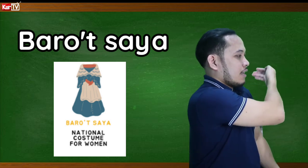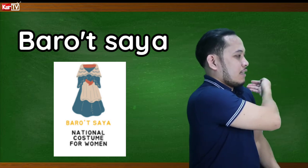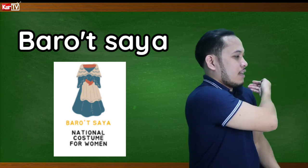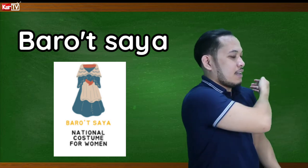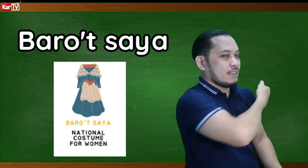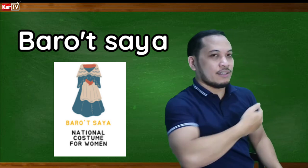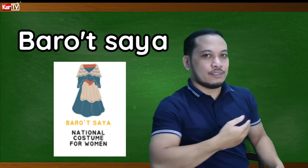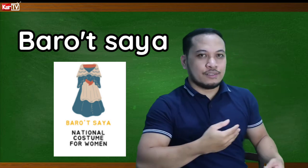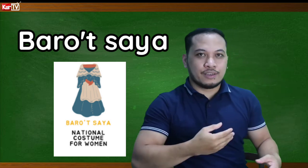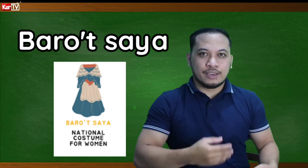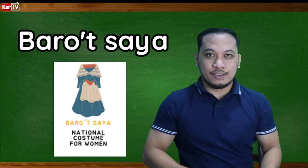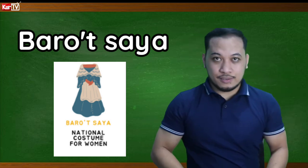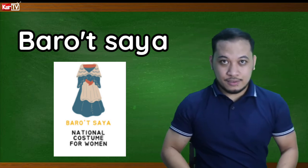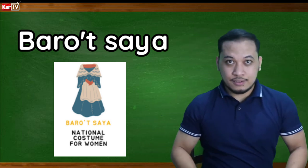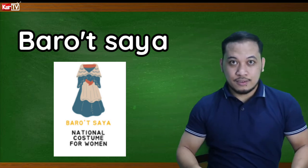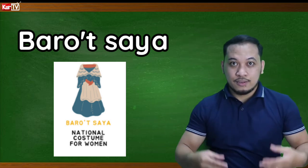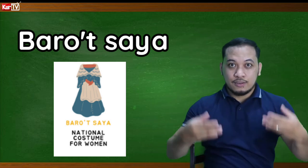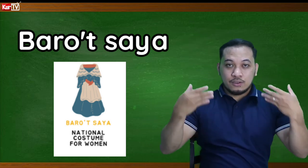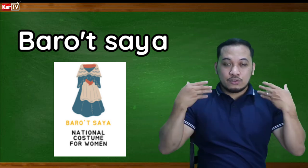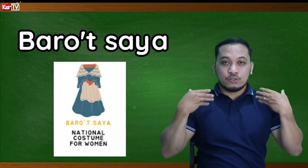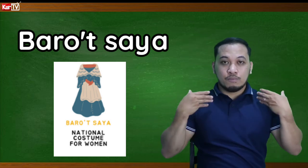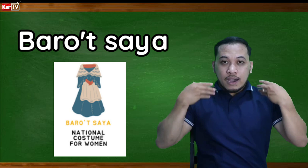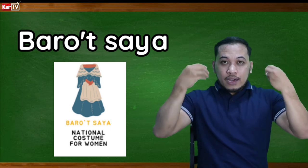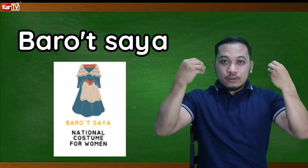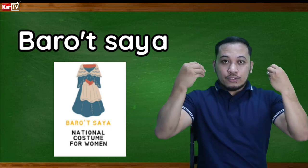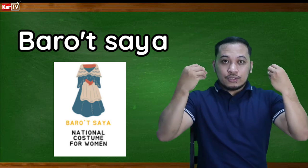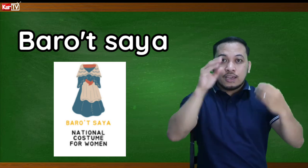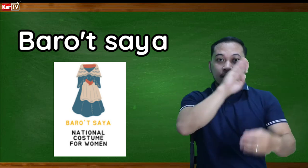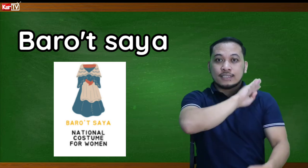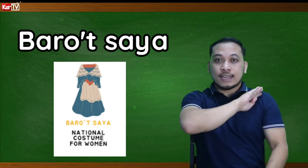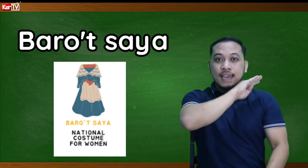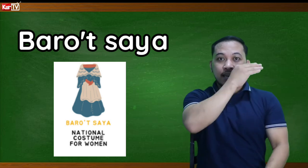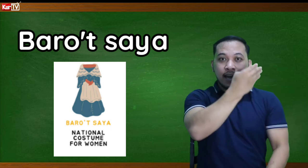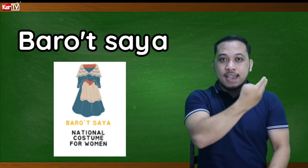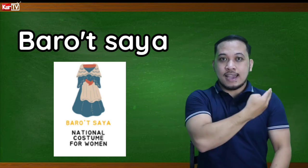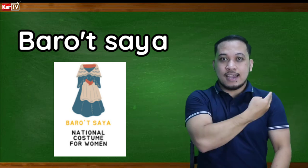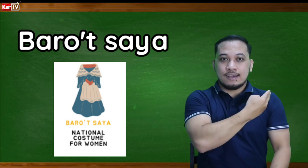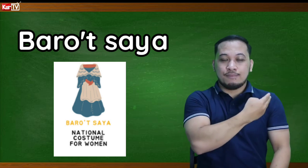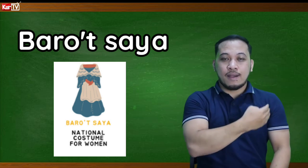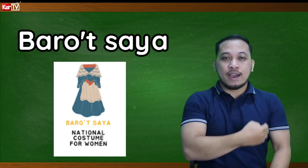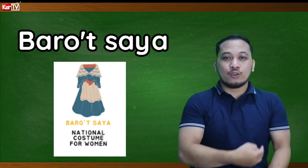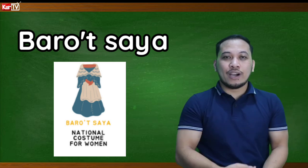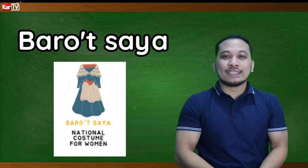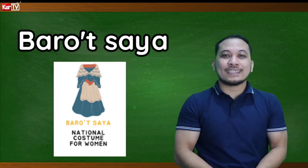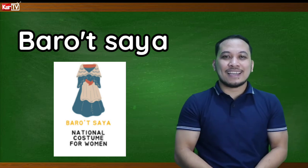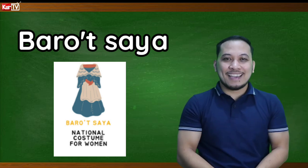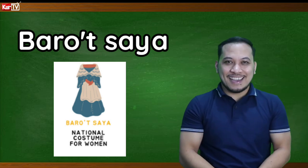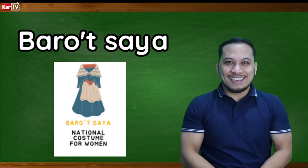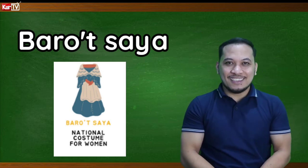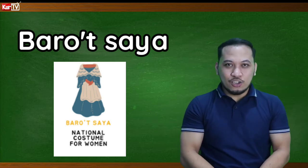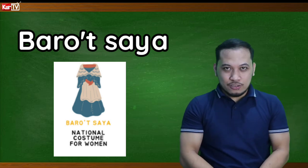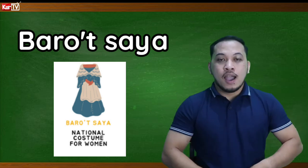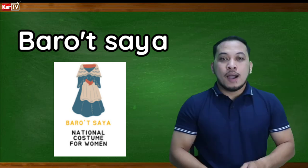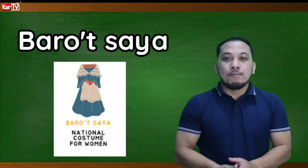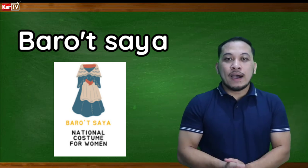saya. Ayan. Okay. So, barot saya. Baro at saya. Ayun!